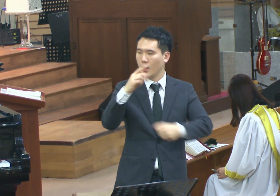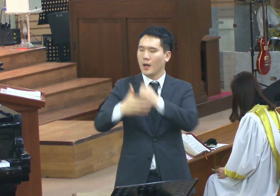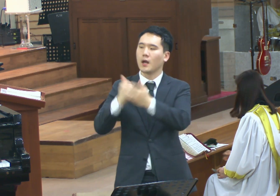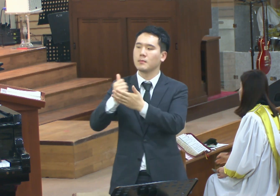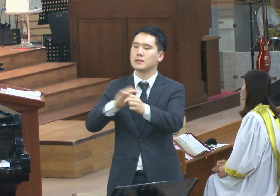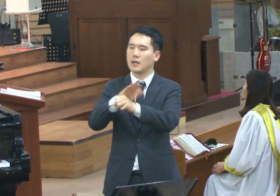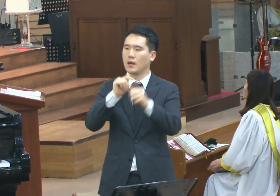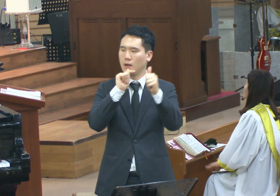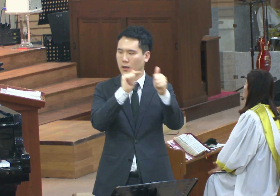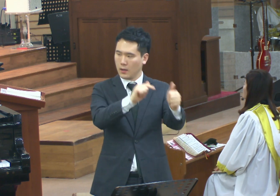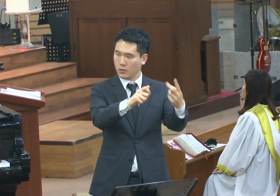둘째,